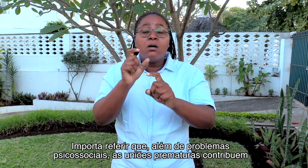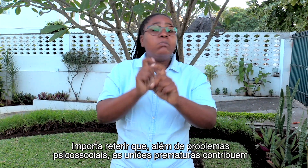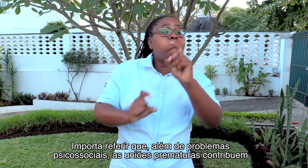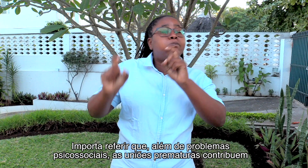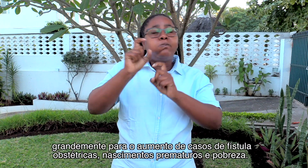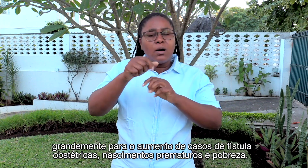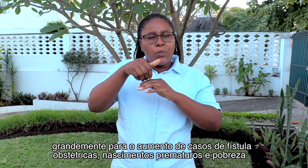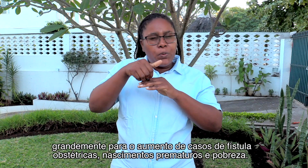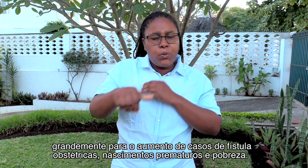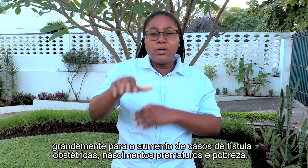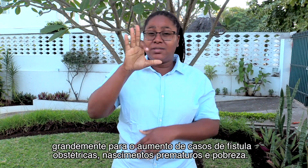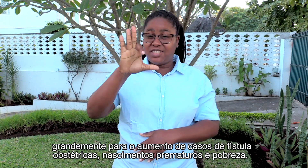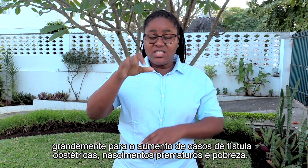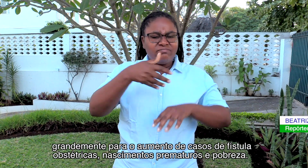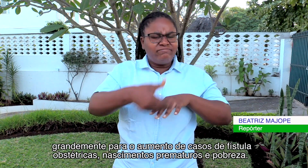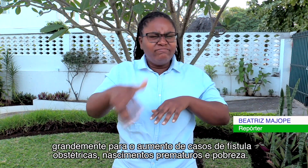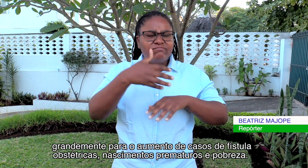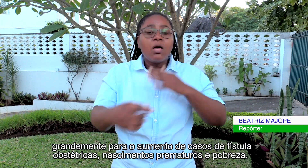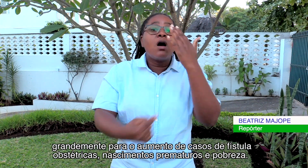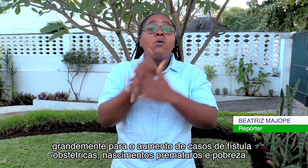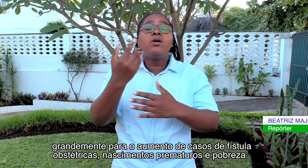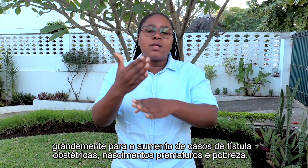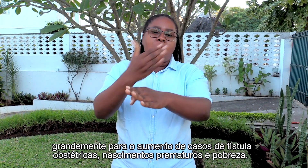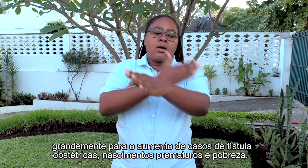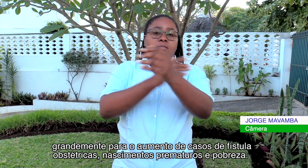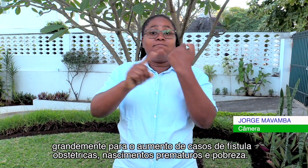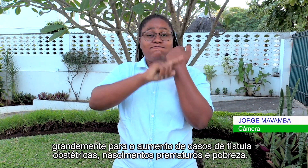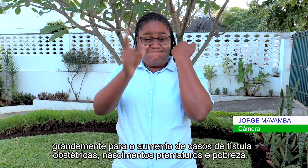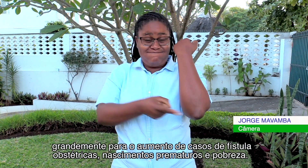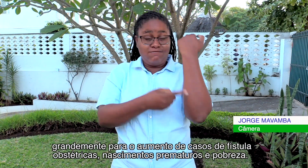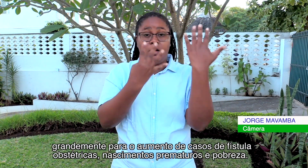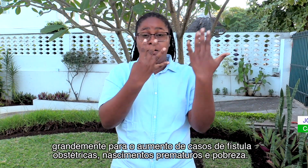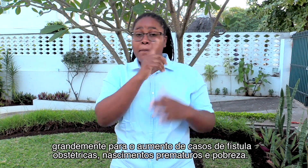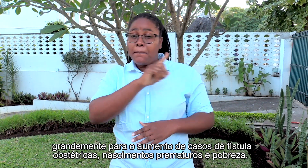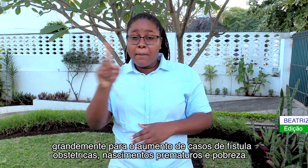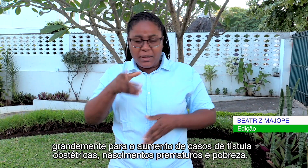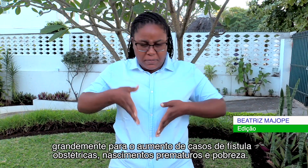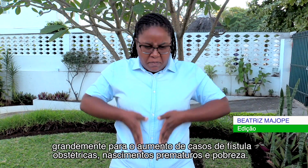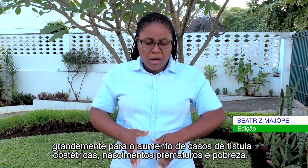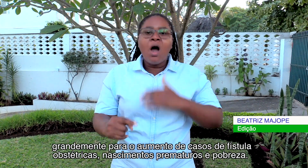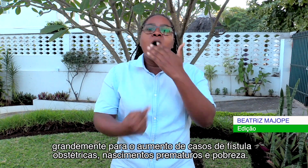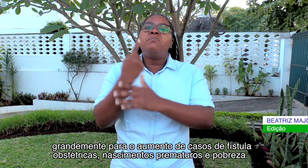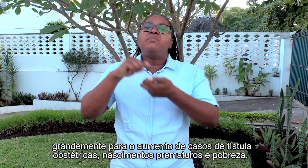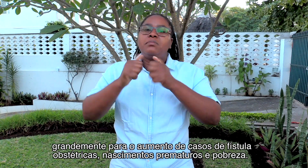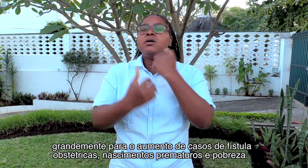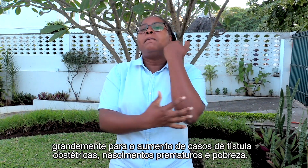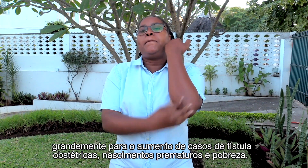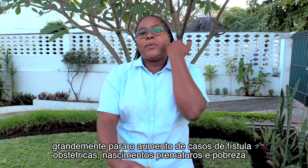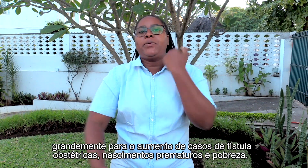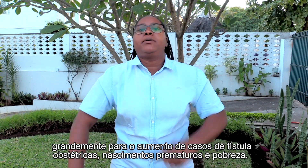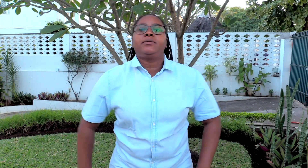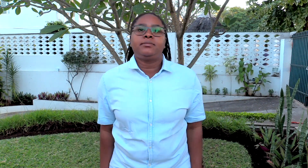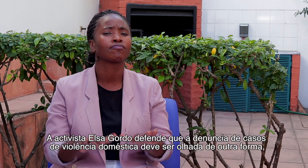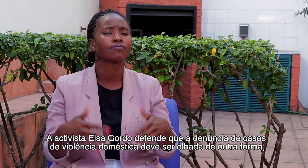prematuras contribuem grandemente para o aumento de casos de fístulas obstétricas, nascimentos prematuros e